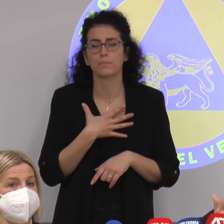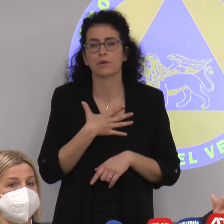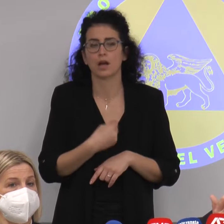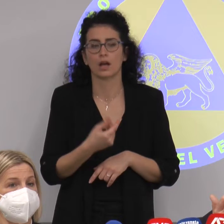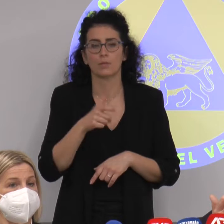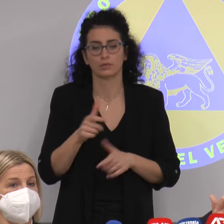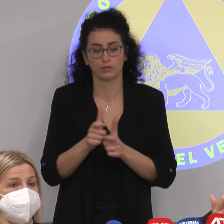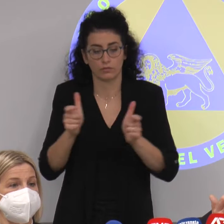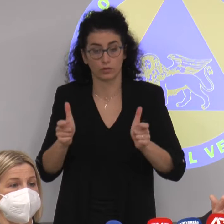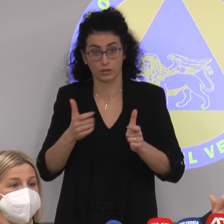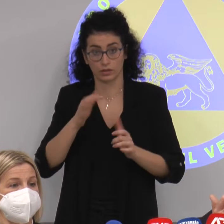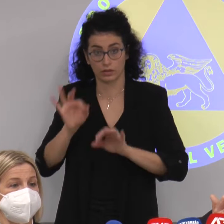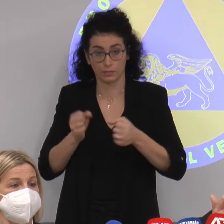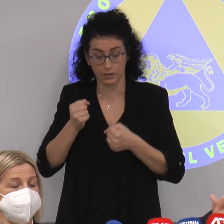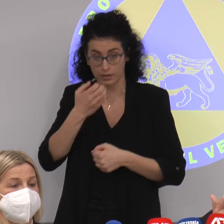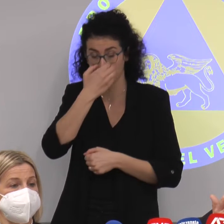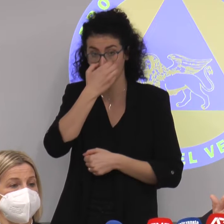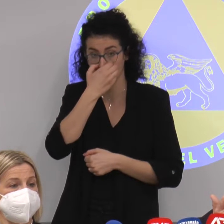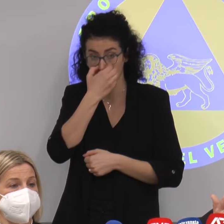messa in regola 2 per cento